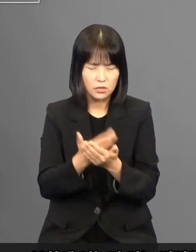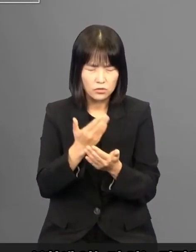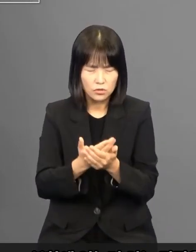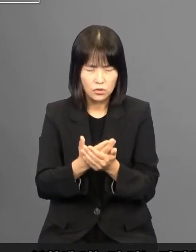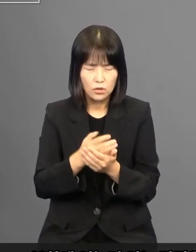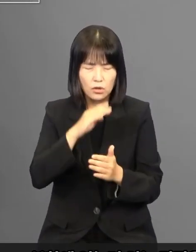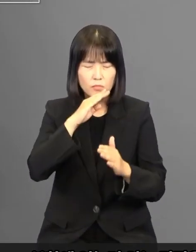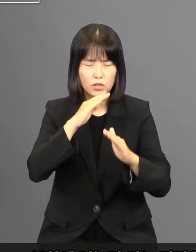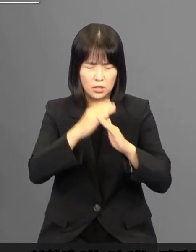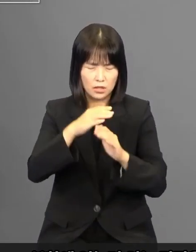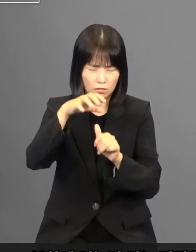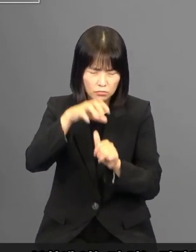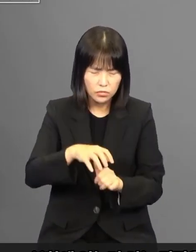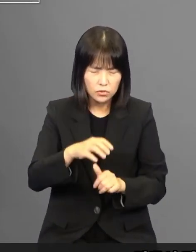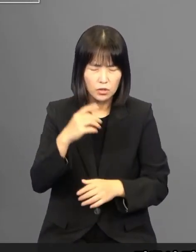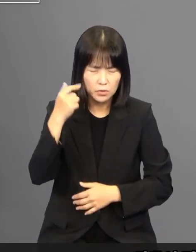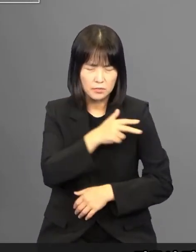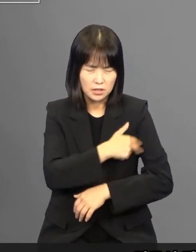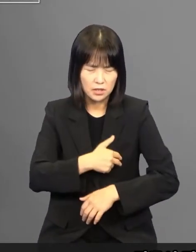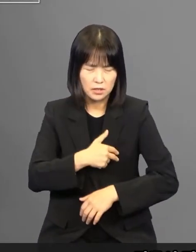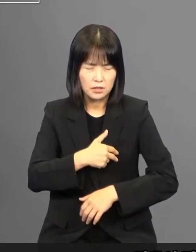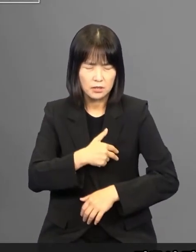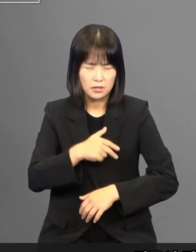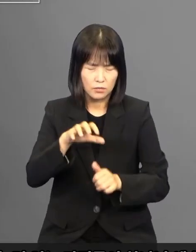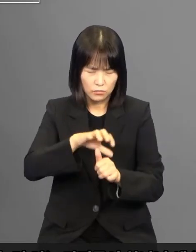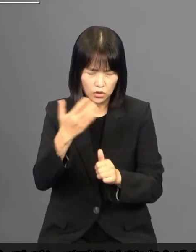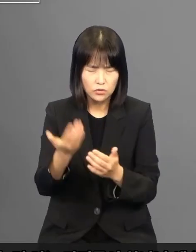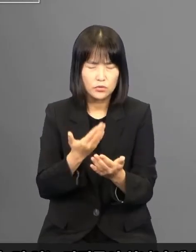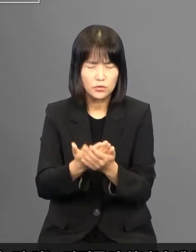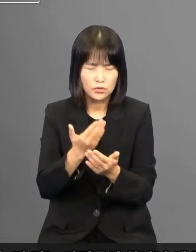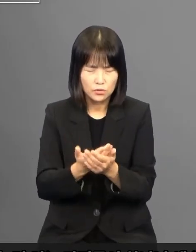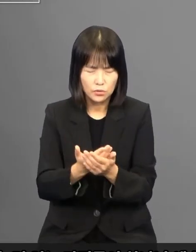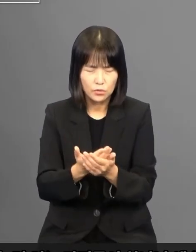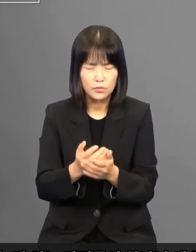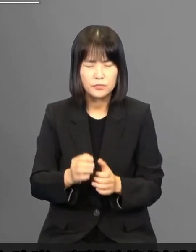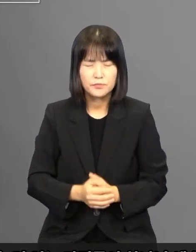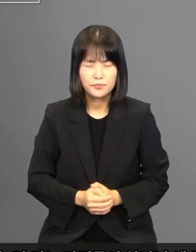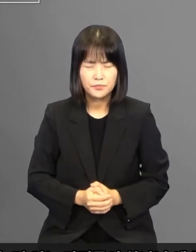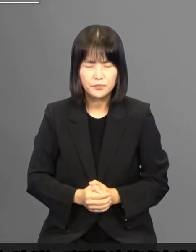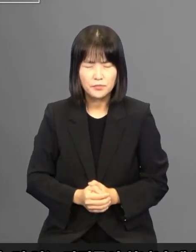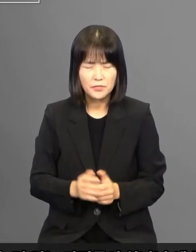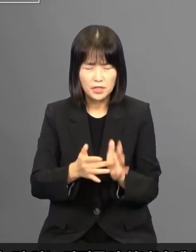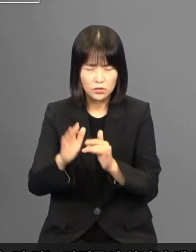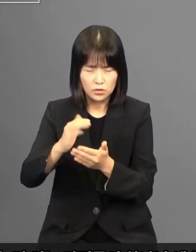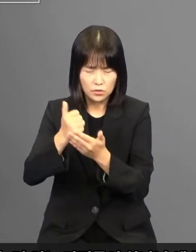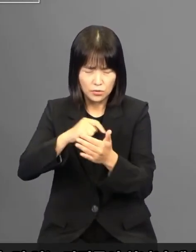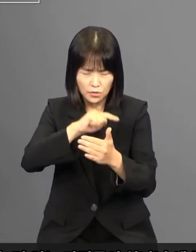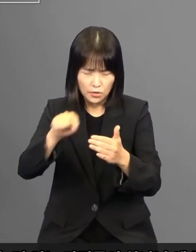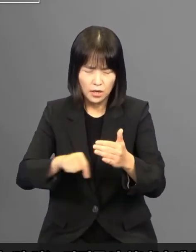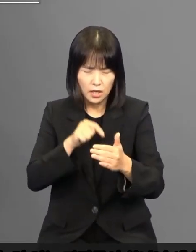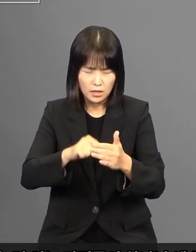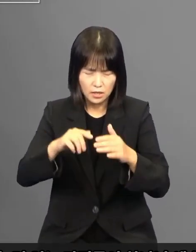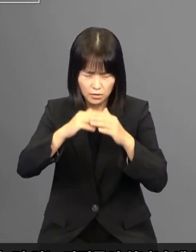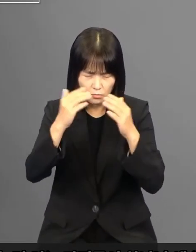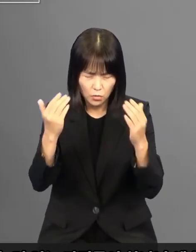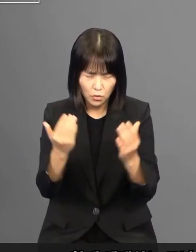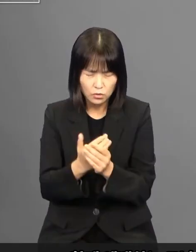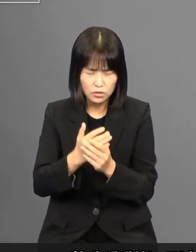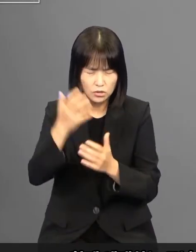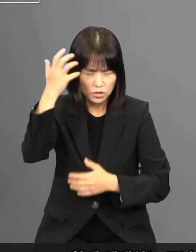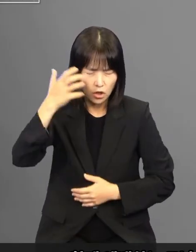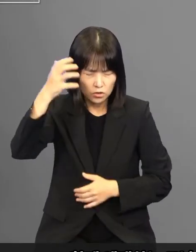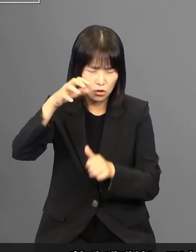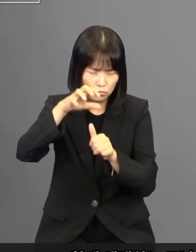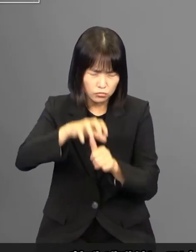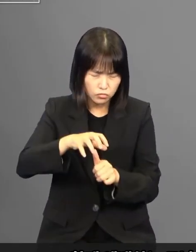김정욱, 김국기 목사님, 최충기 선교사님, 장문상이 풀어주시며, 억눌리는 가정들이 하나님 예수 그리스도 안에 모든 영적 사슬이 풀어지고